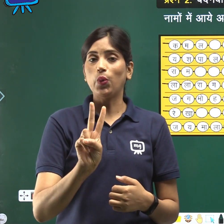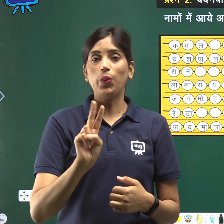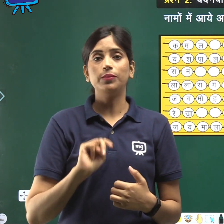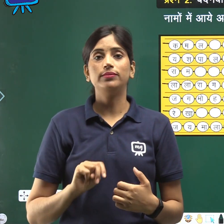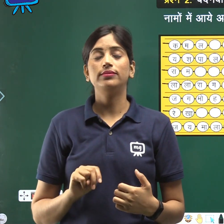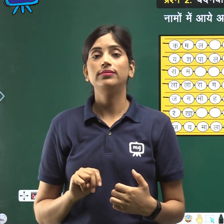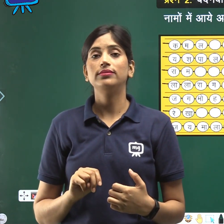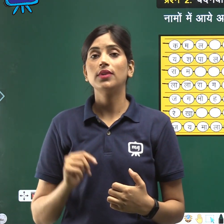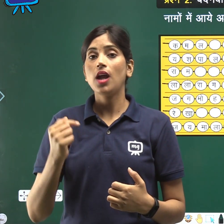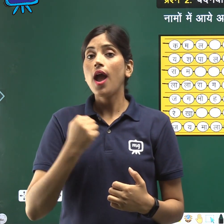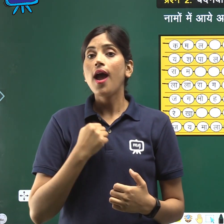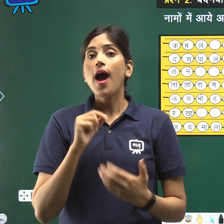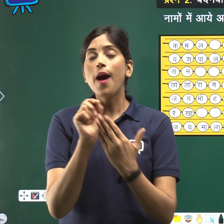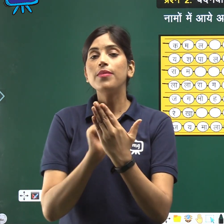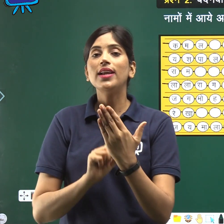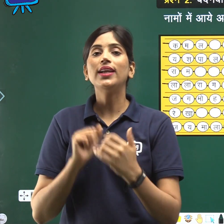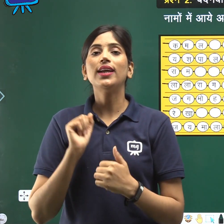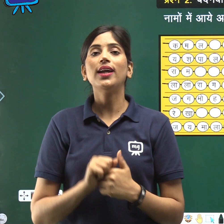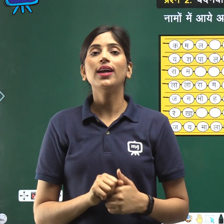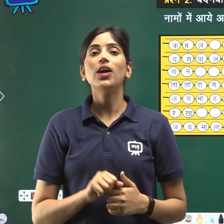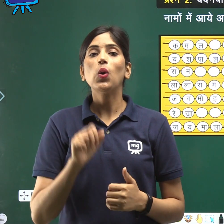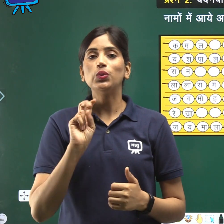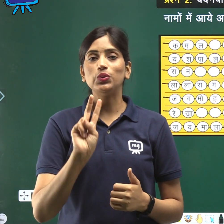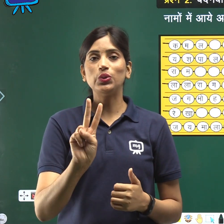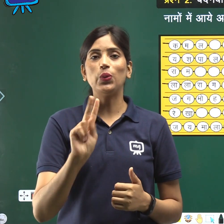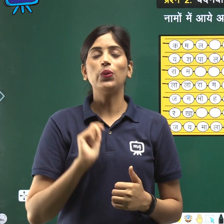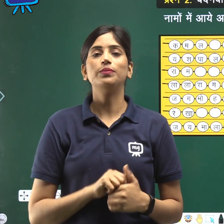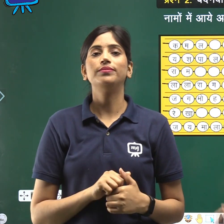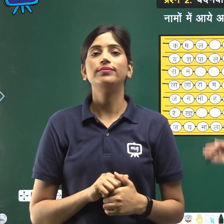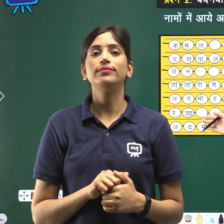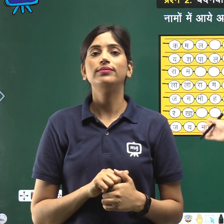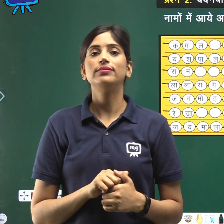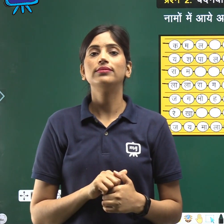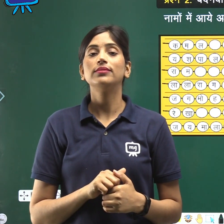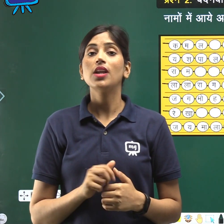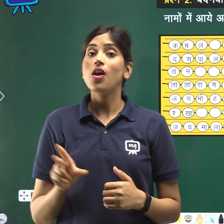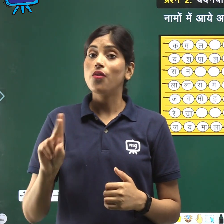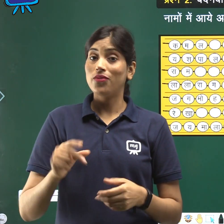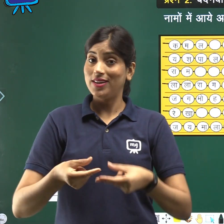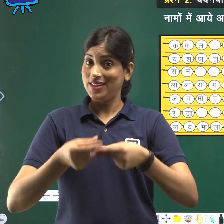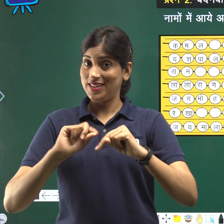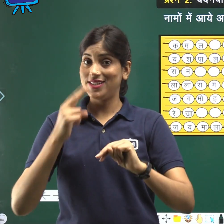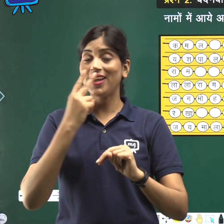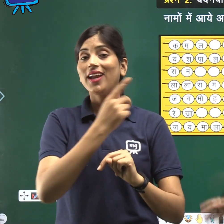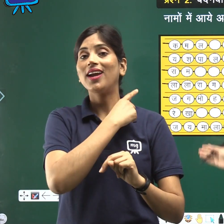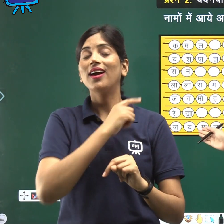2। हमने लिखे 2। फिर नीचे